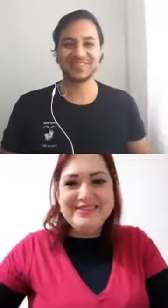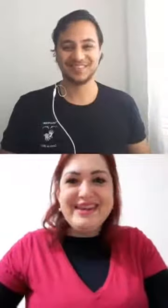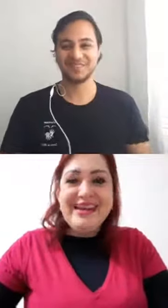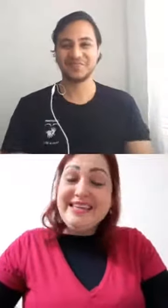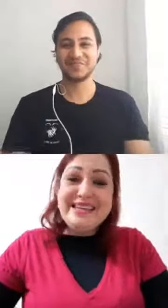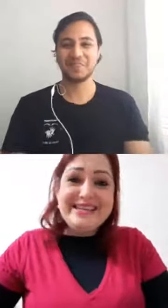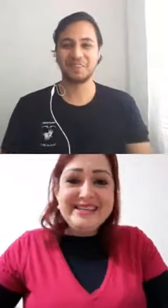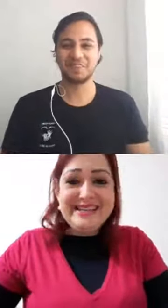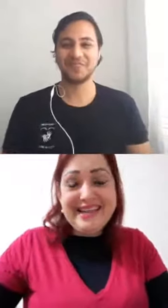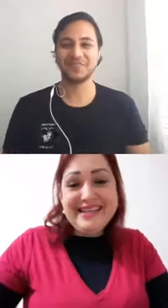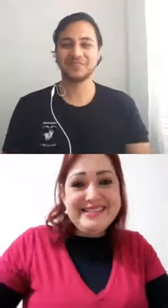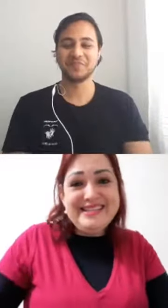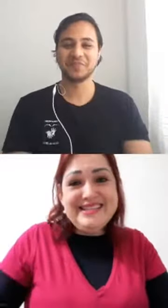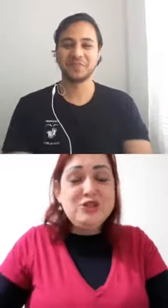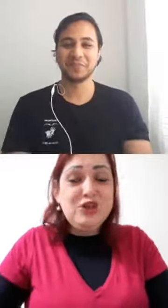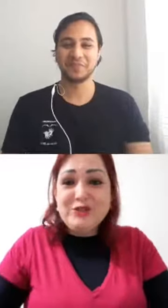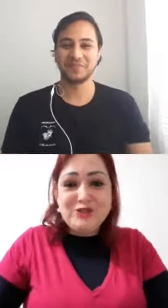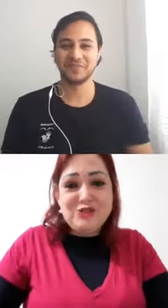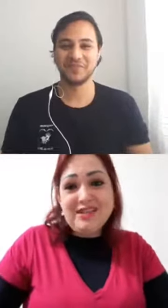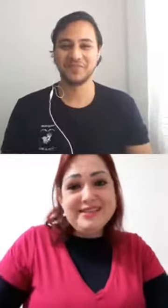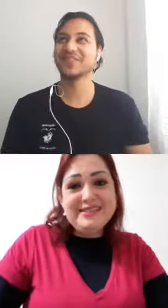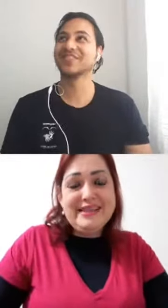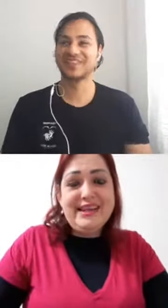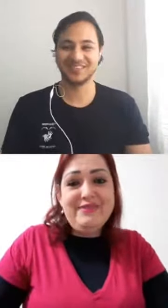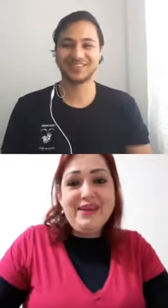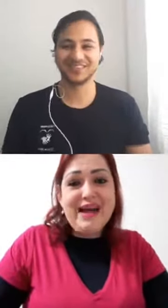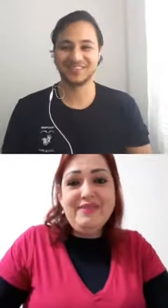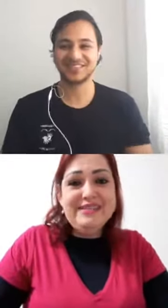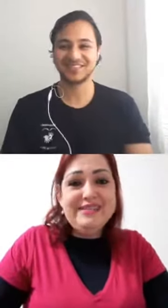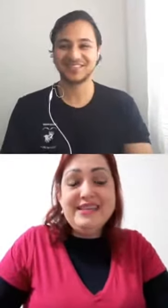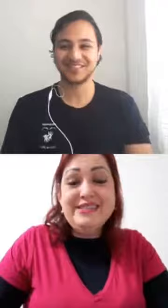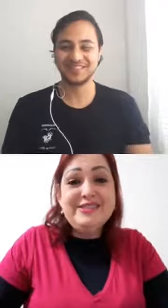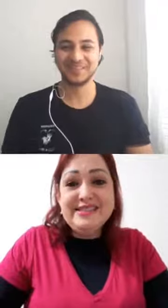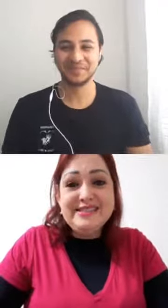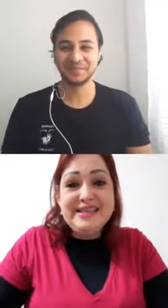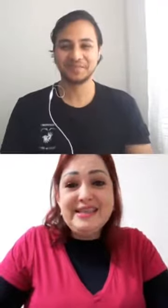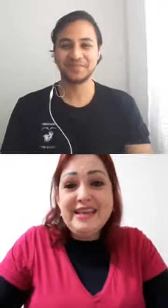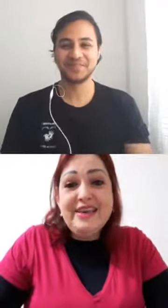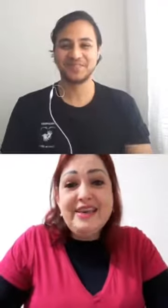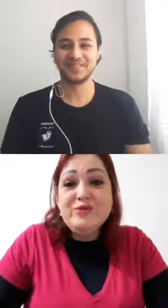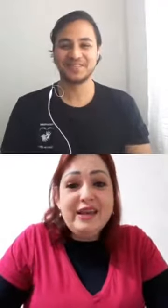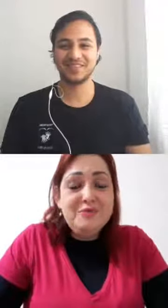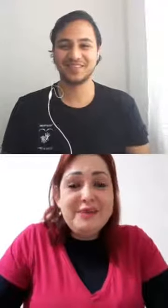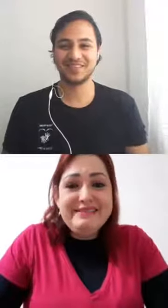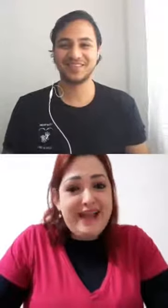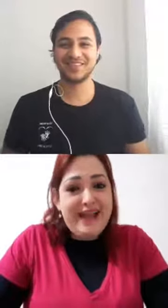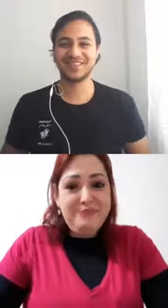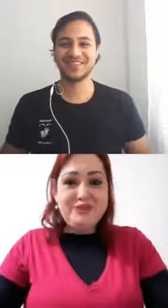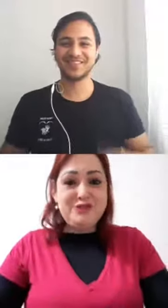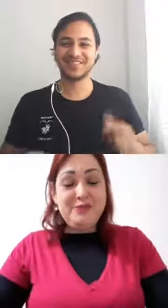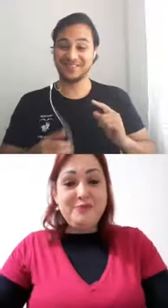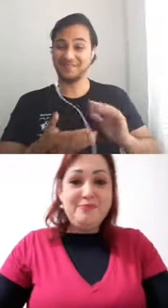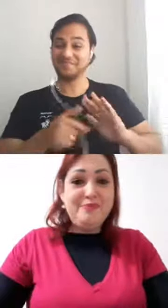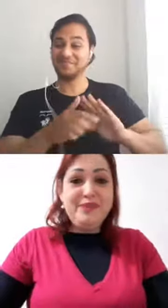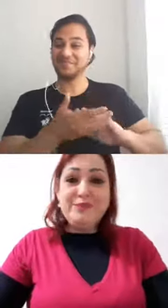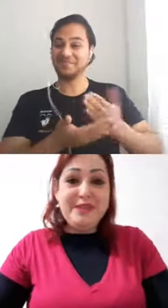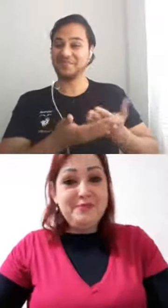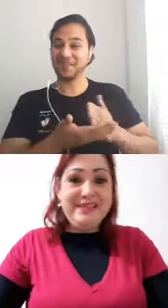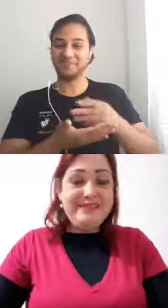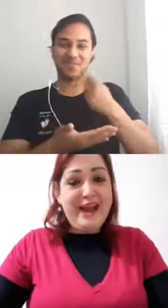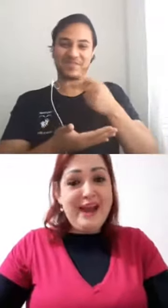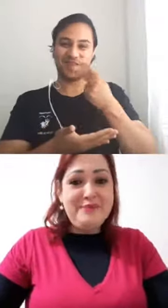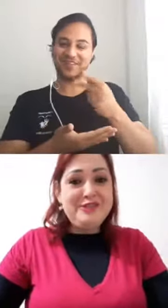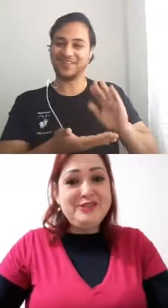engraçado. E ele assim, e todos os dias ele ficava, ele dizia assim, eu tenho uma intérprete, eu tenho